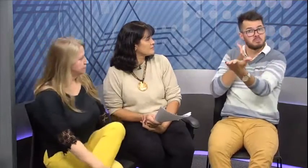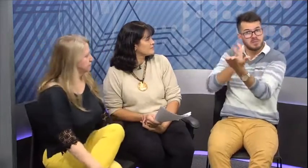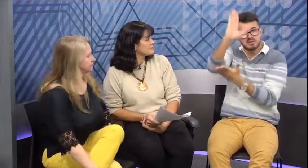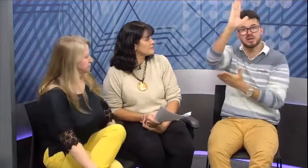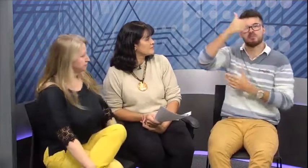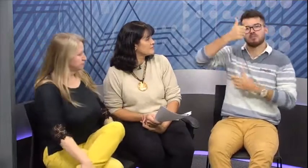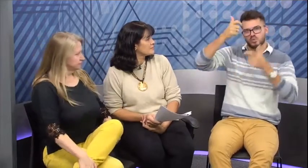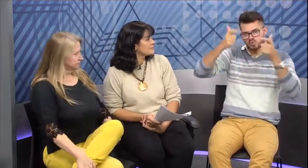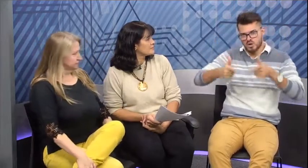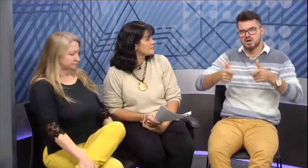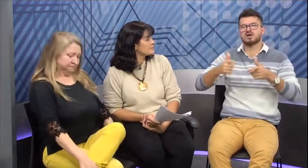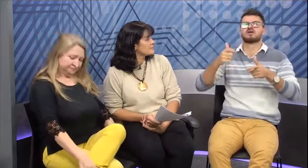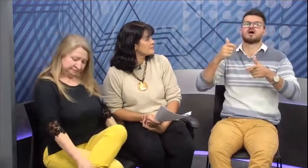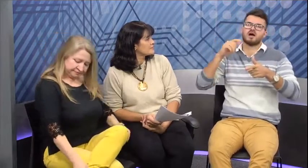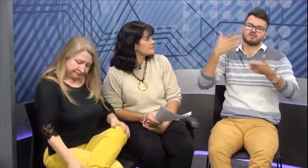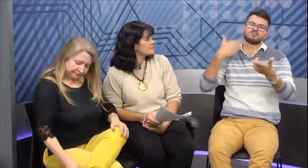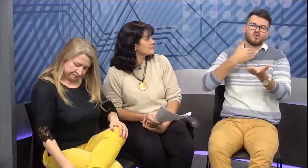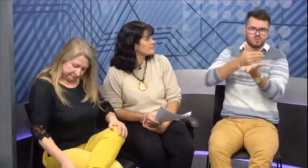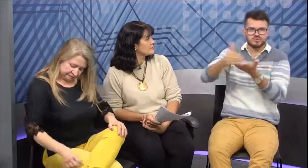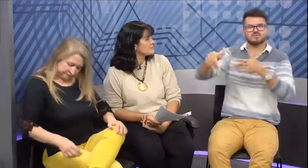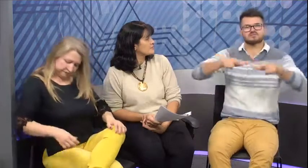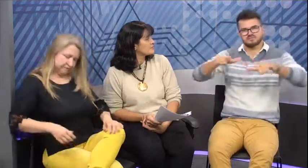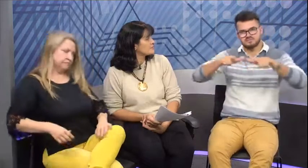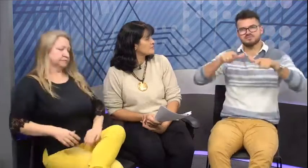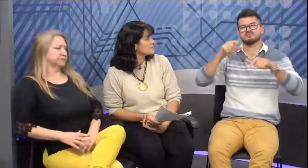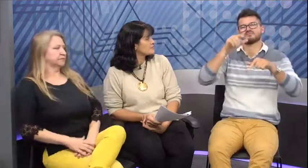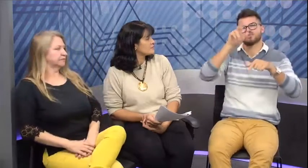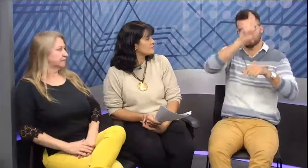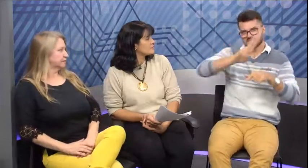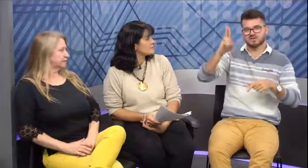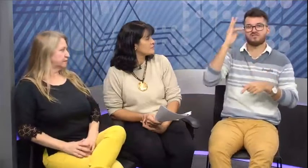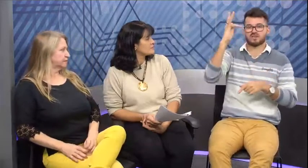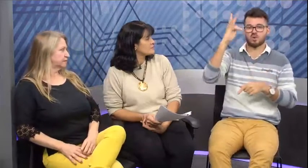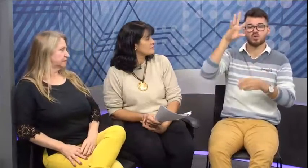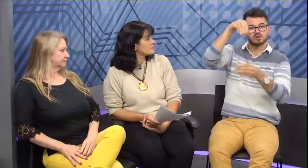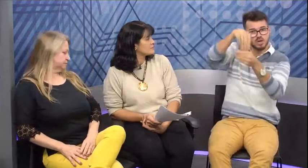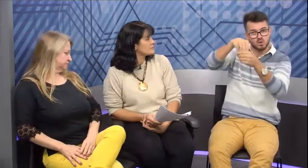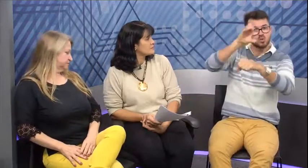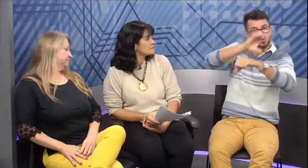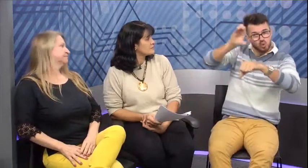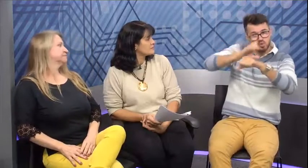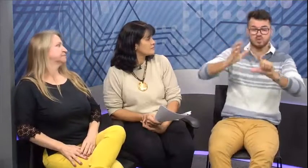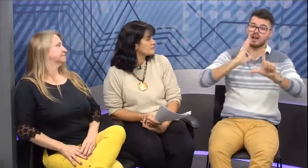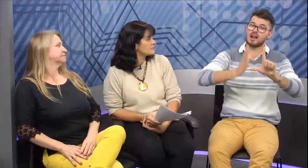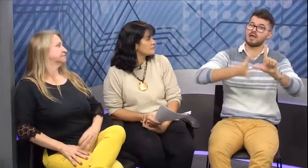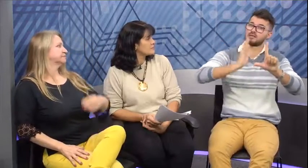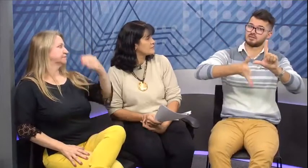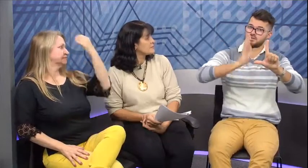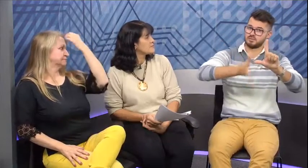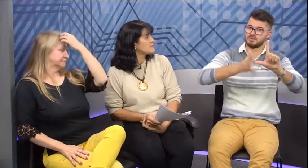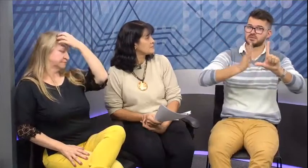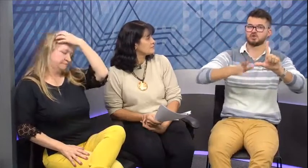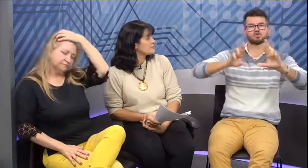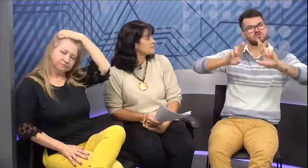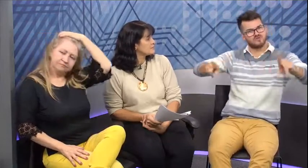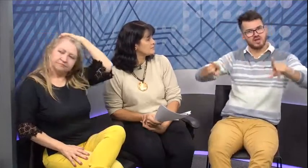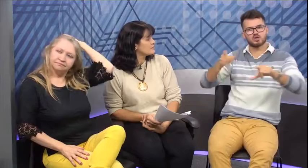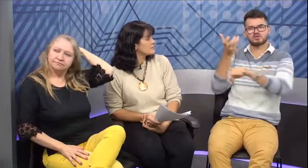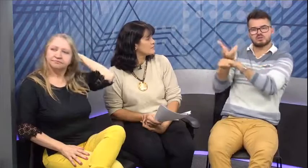e passei também em primeiro lugar. Então, hoje eu trabalho na Universidade Federal e, mais uma vez, também no curso